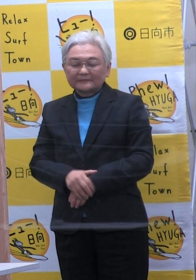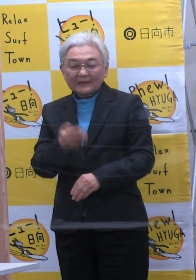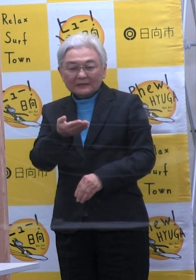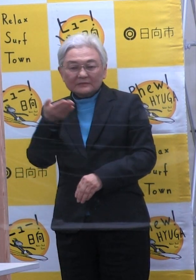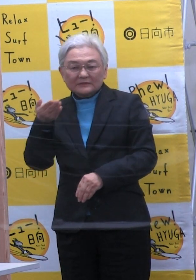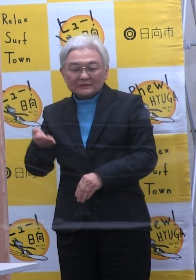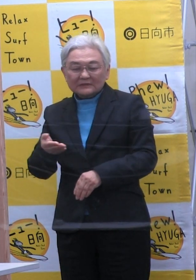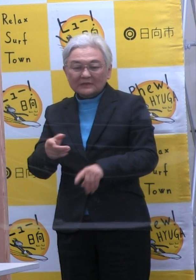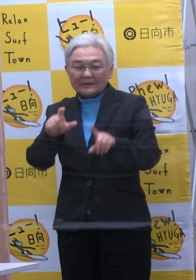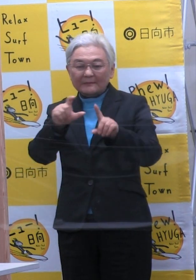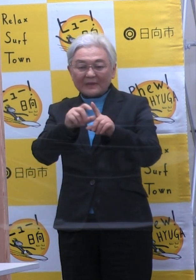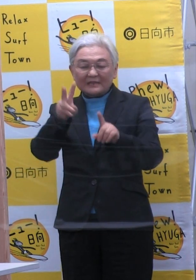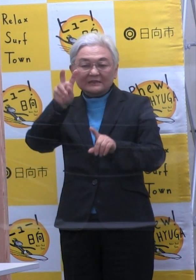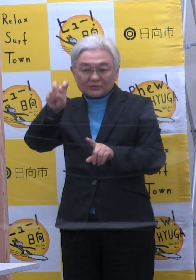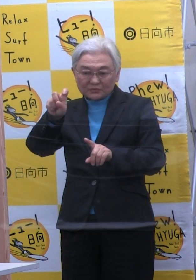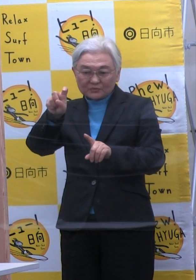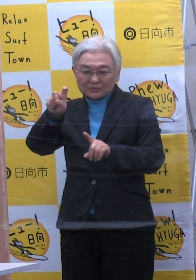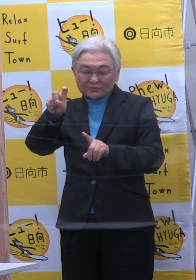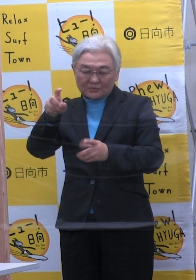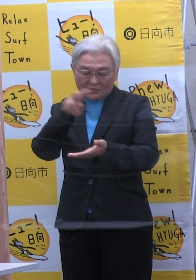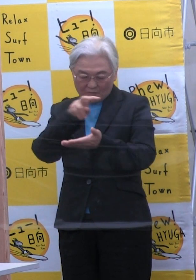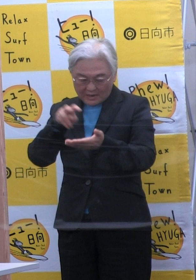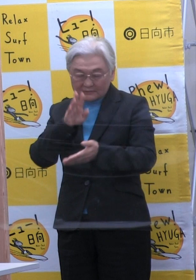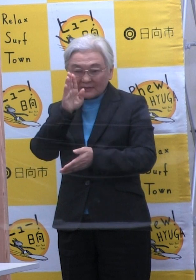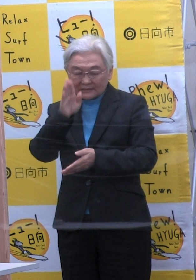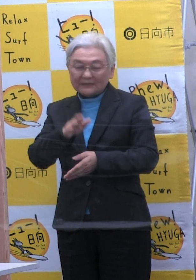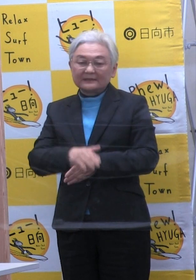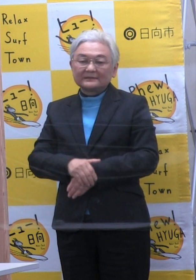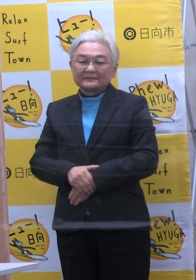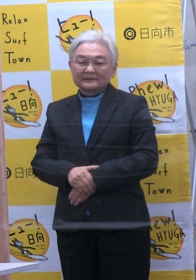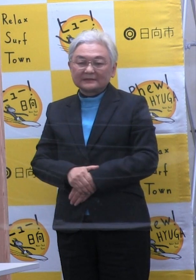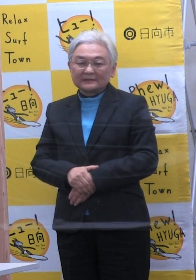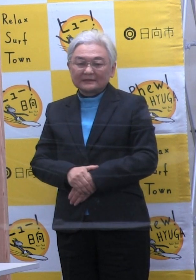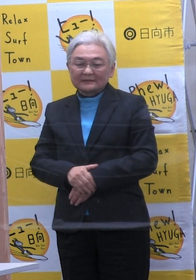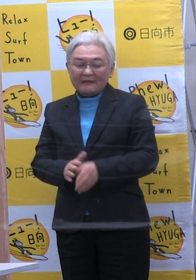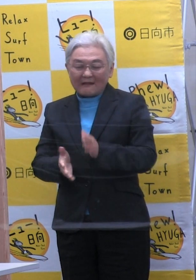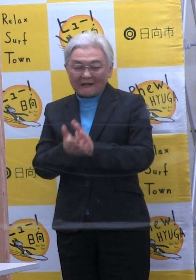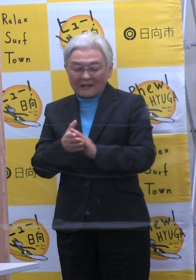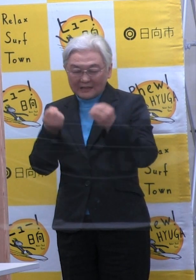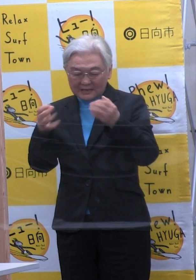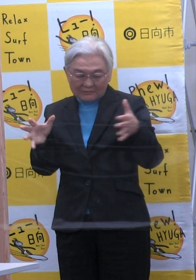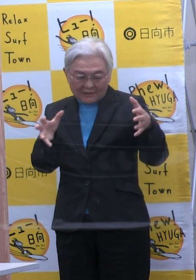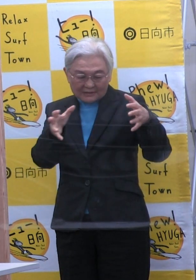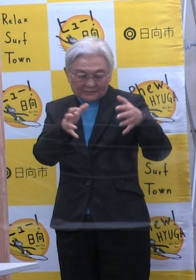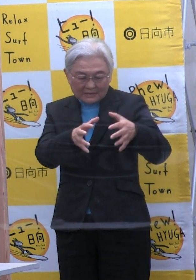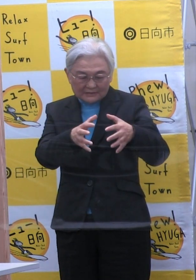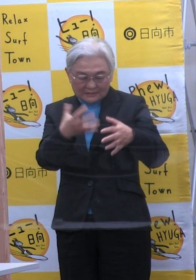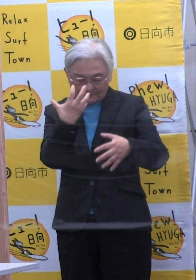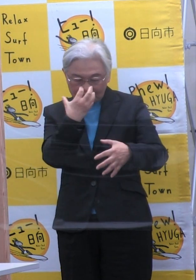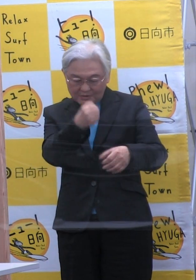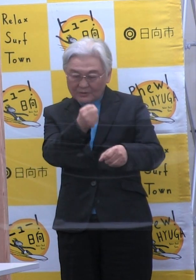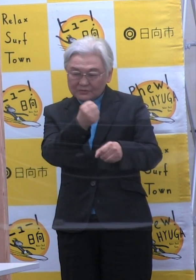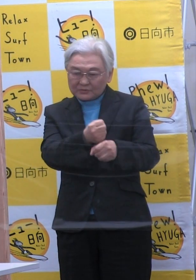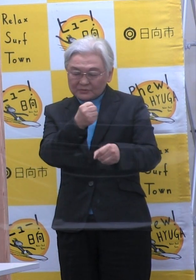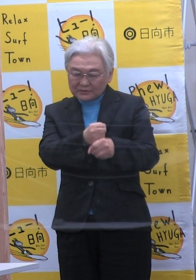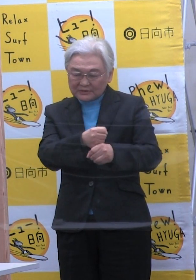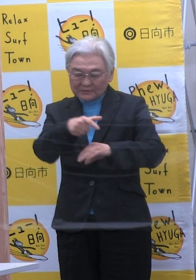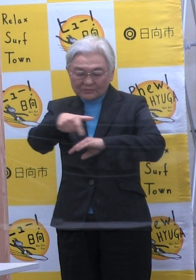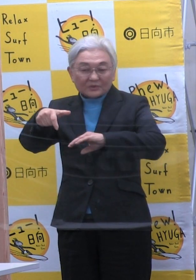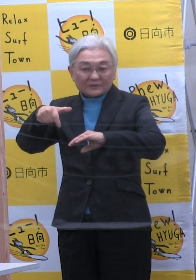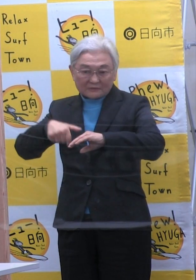次に10ページをご覧ください。新たな人が集まる魅力づくりプロジェクトと